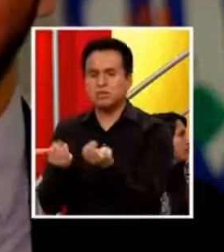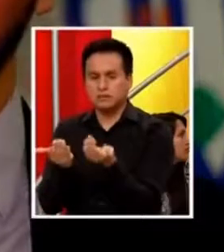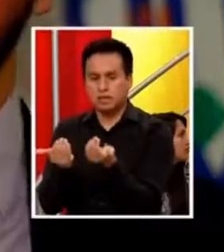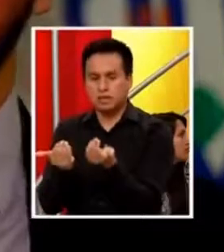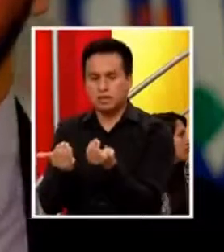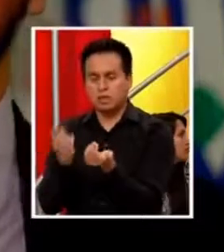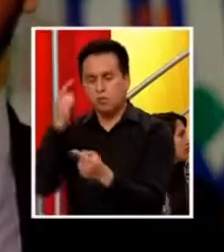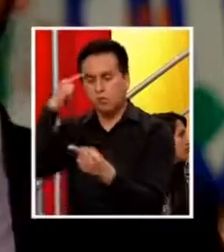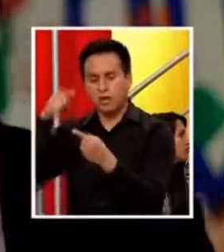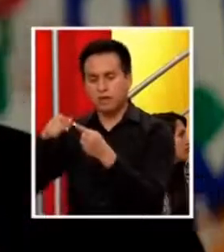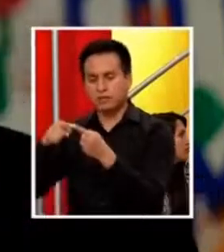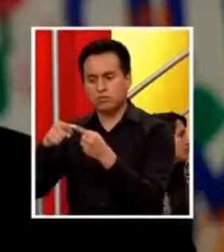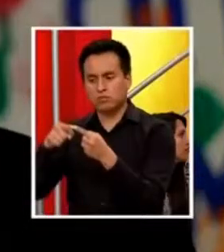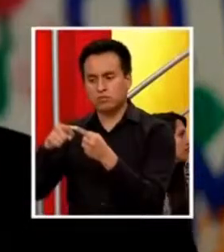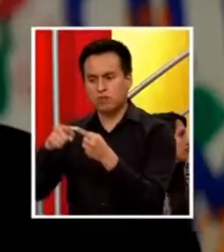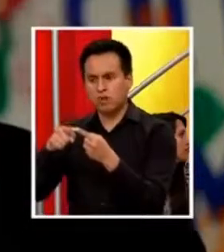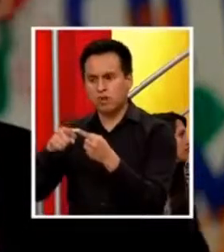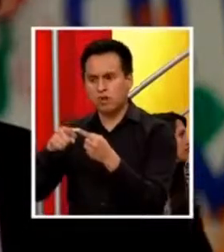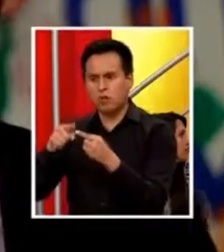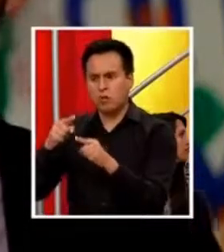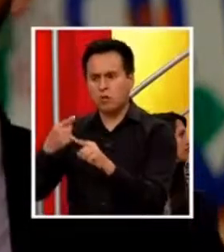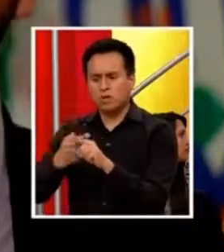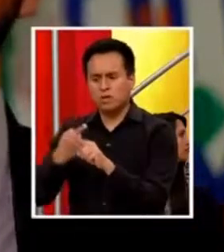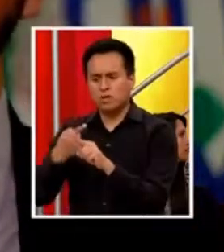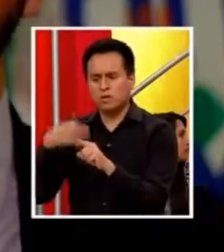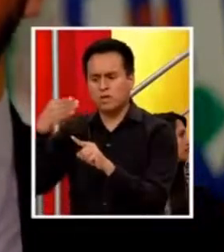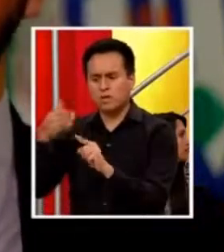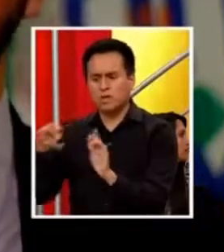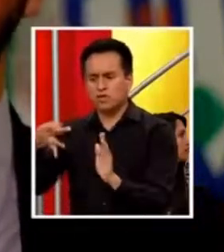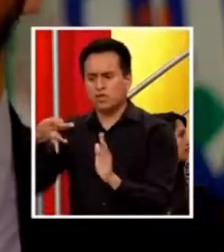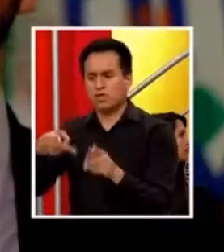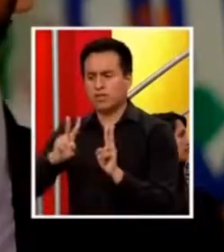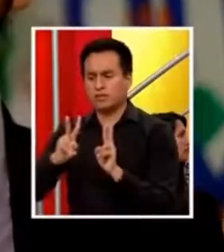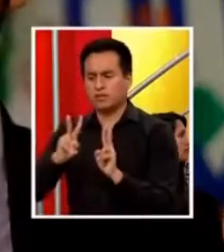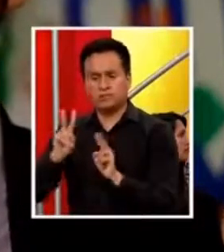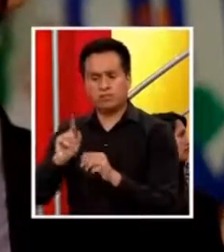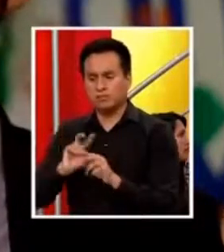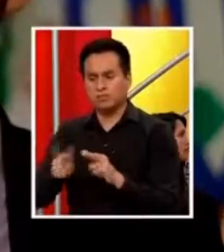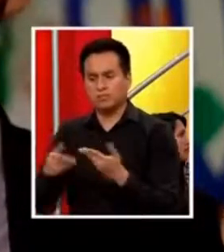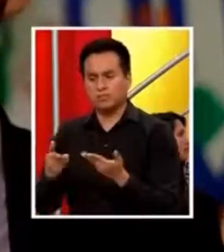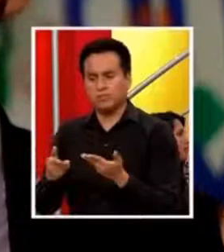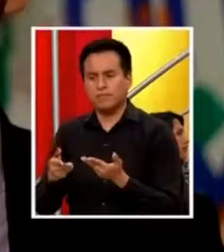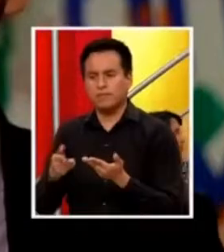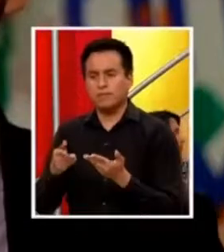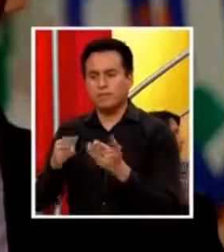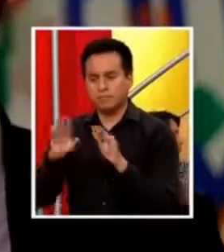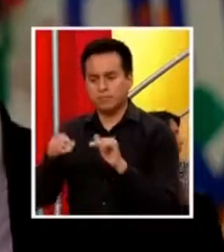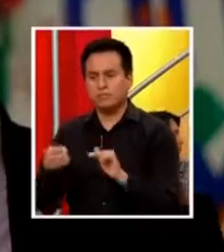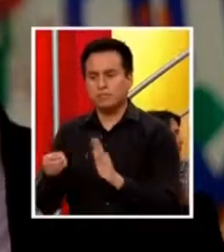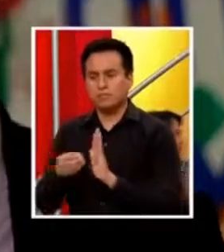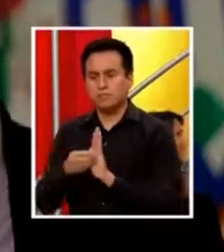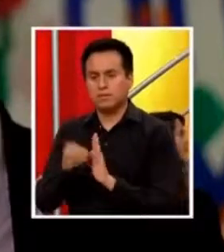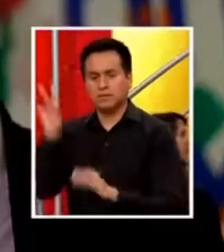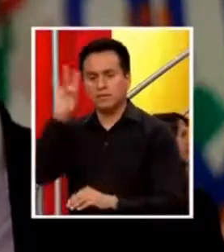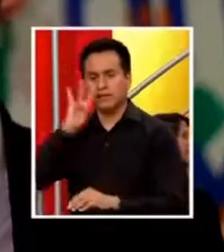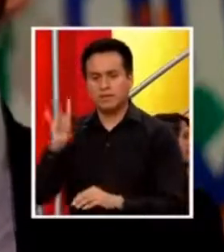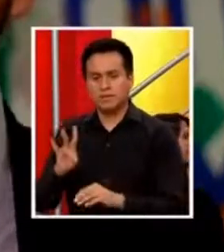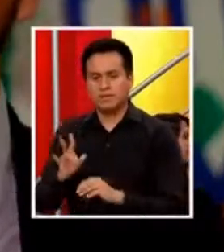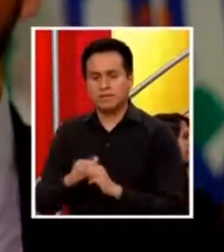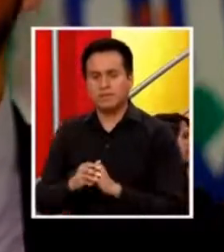Senadi ya se contactó con el servicio social de la municipalidad correspondiente para ir a hacerle una visita,